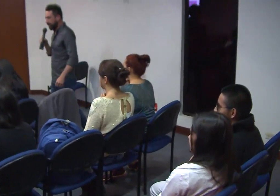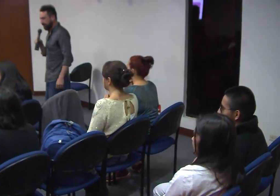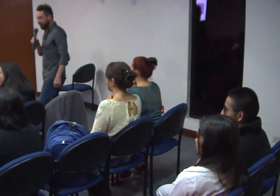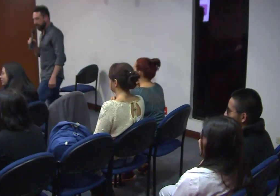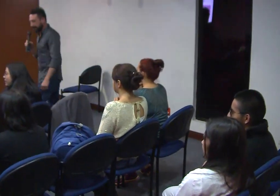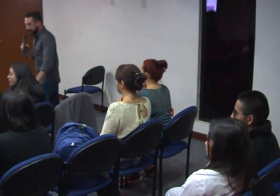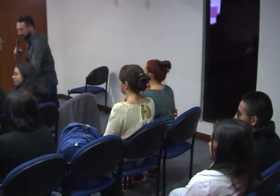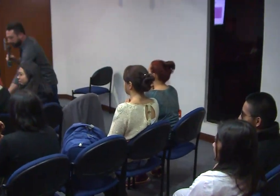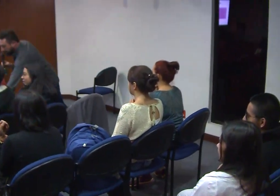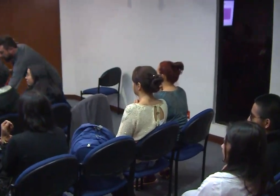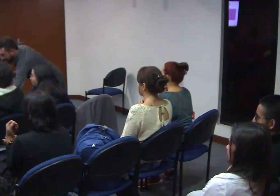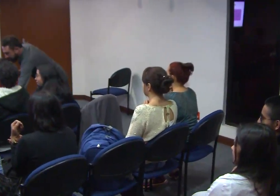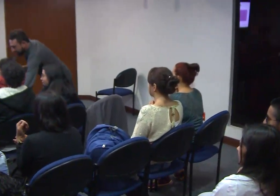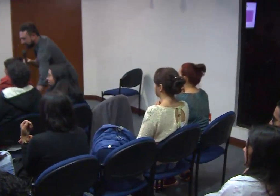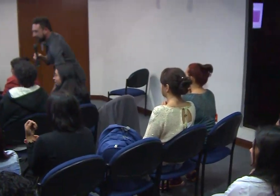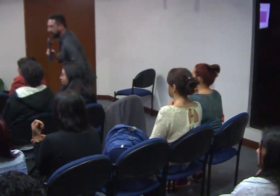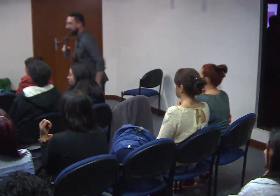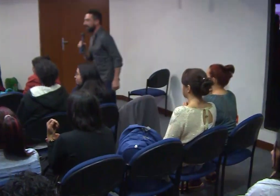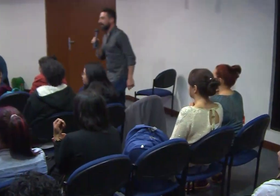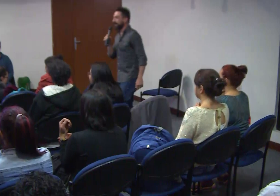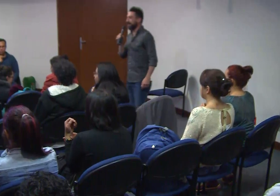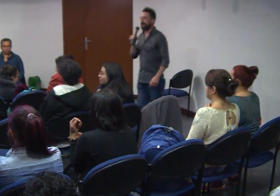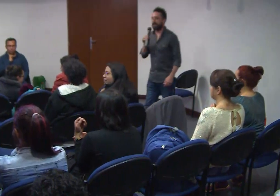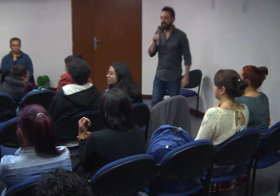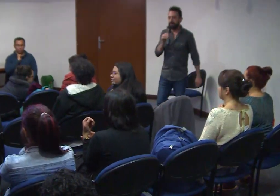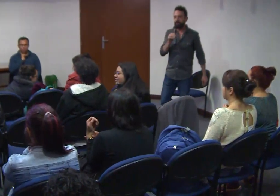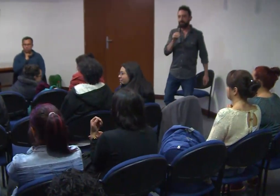Okay tú también lo